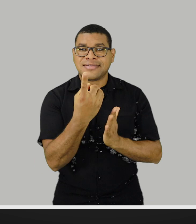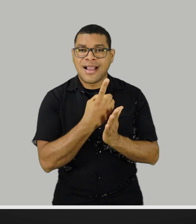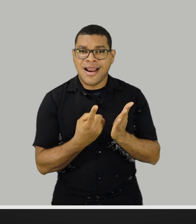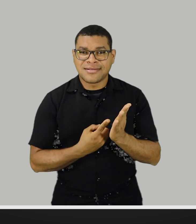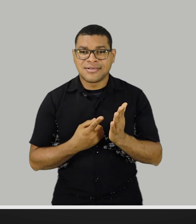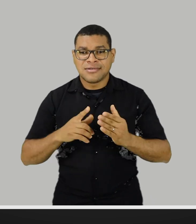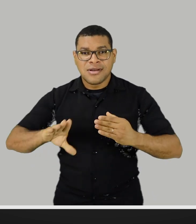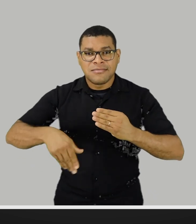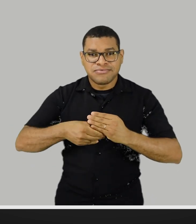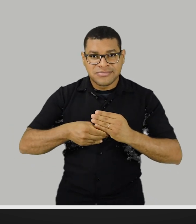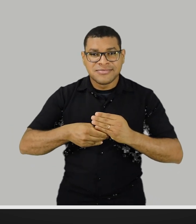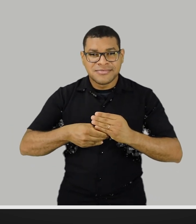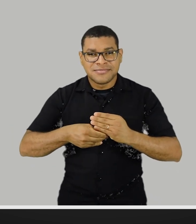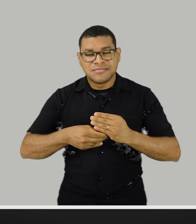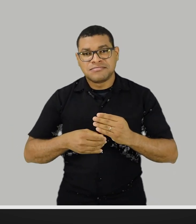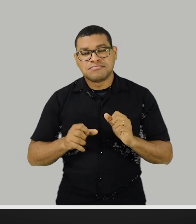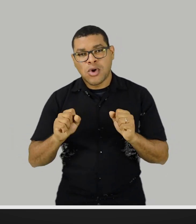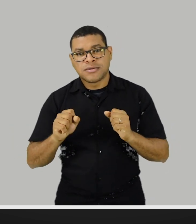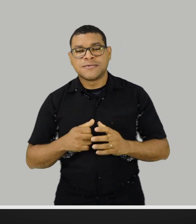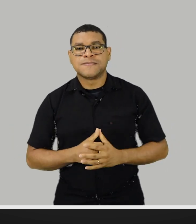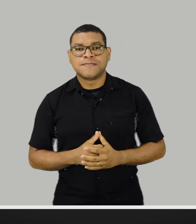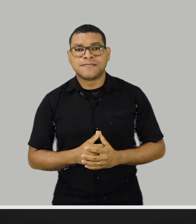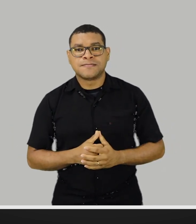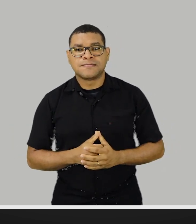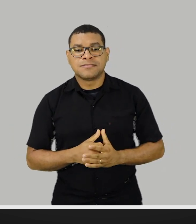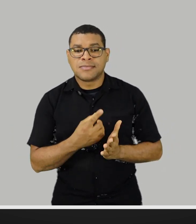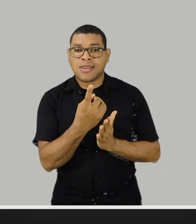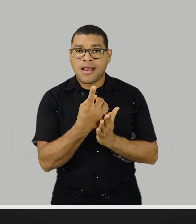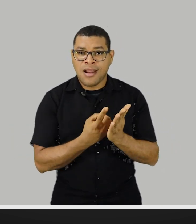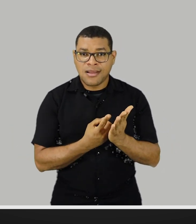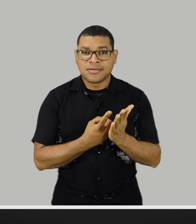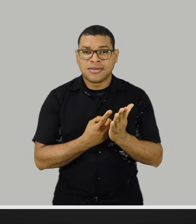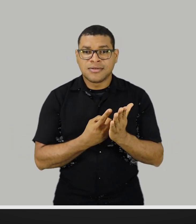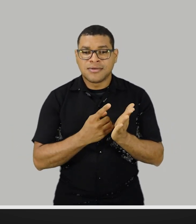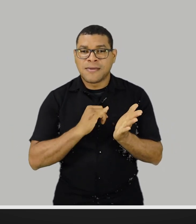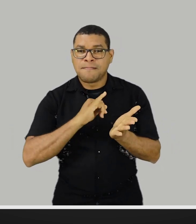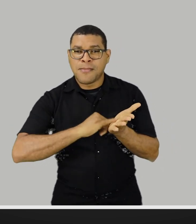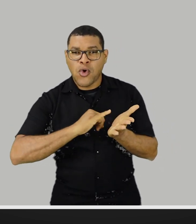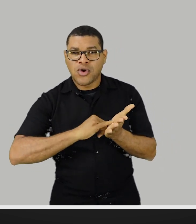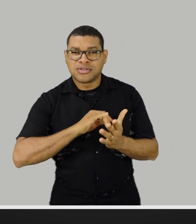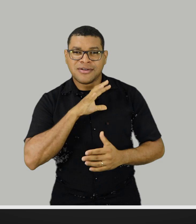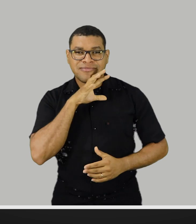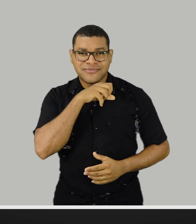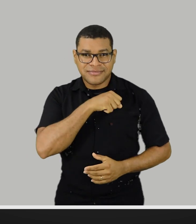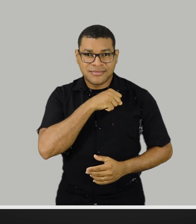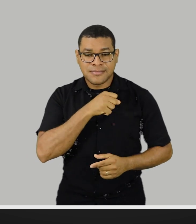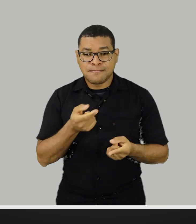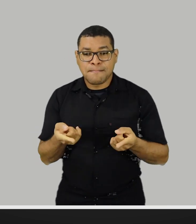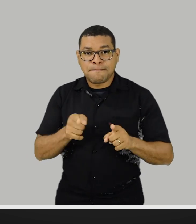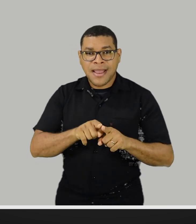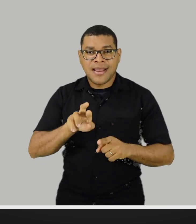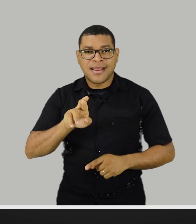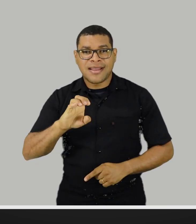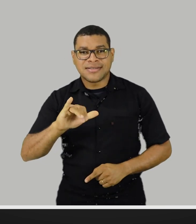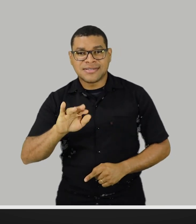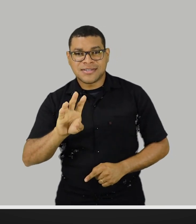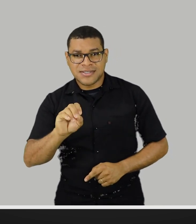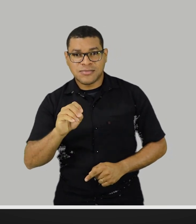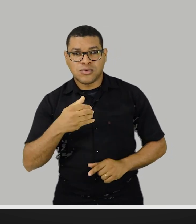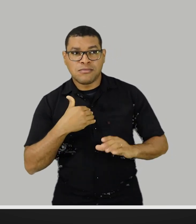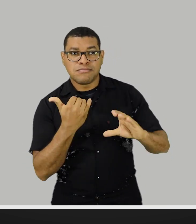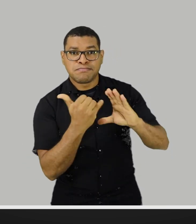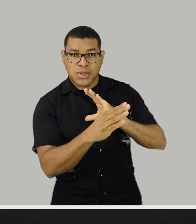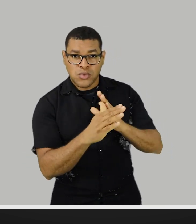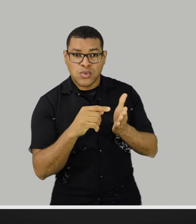que segue um declaração de IRPF acompanhada do recibo de entrega a Receita Federal do Brasil